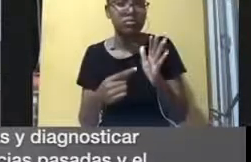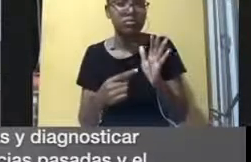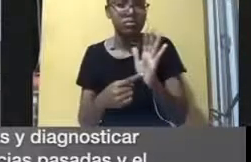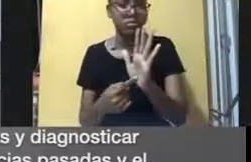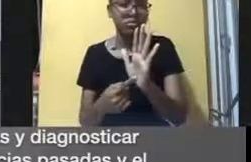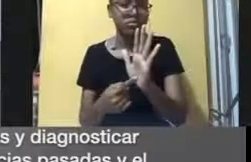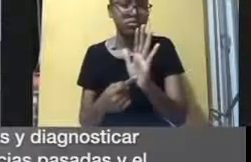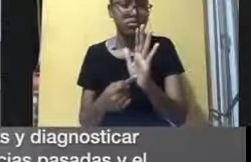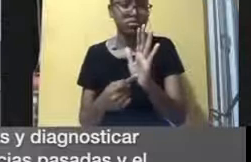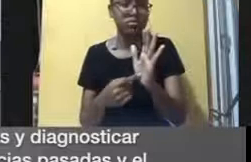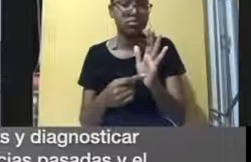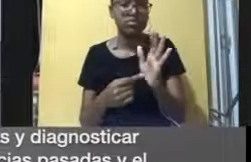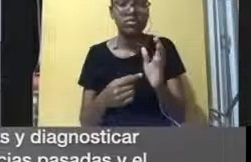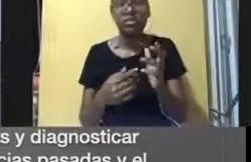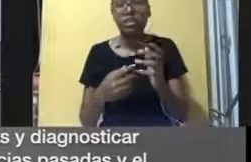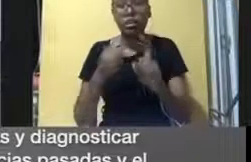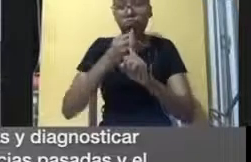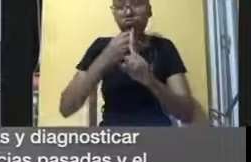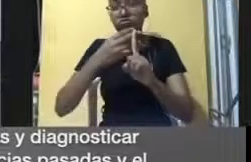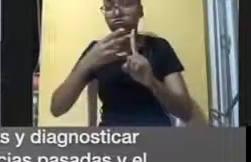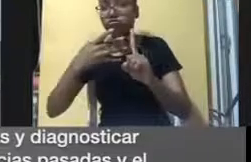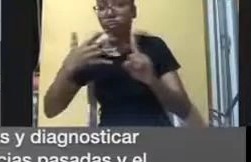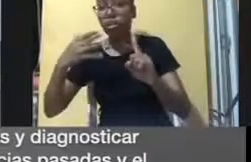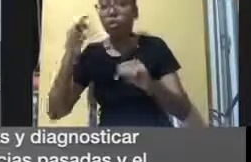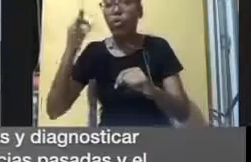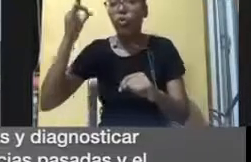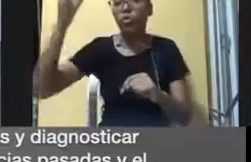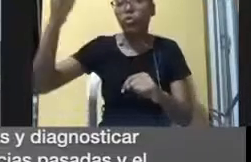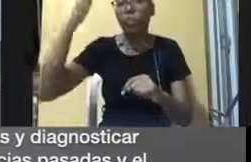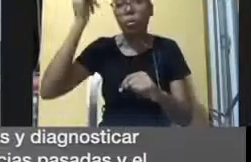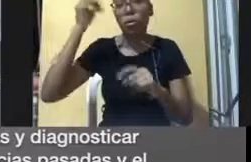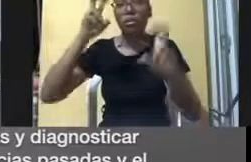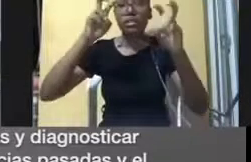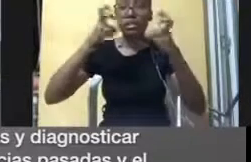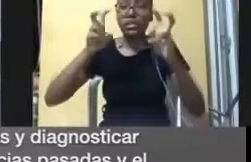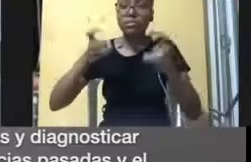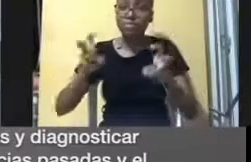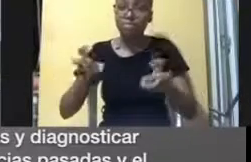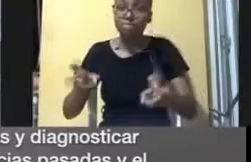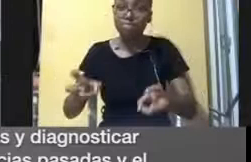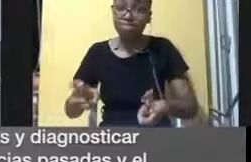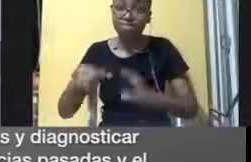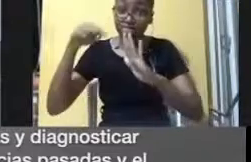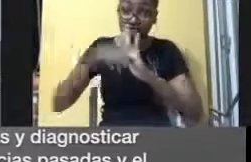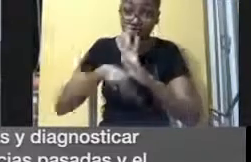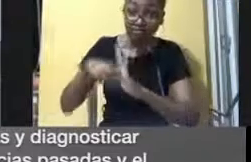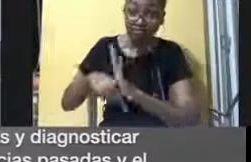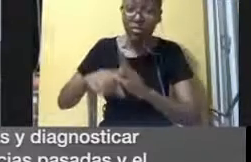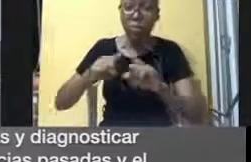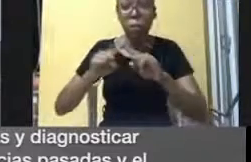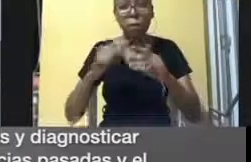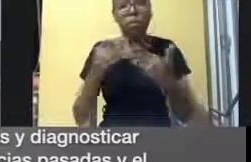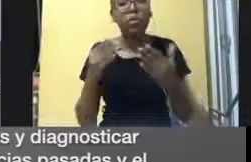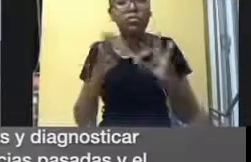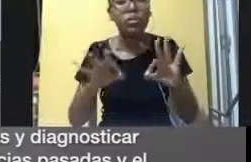encuentros futuros porque cada uno es un tema totalmente aparte. Pero hay cosas muy, muy importantes de que no conocer